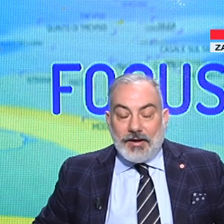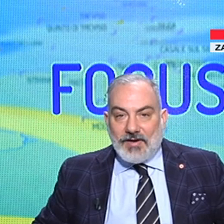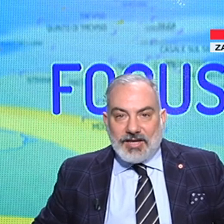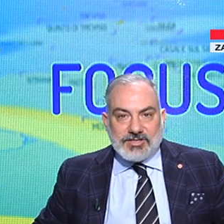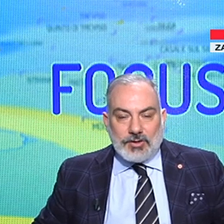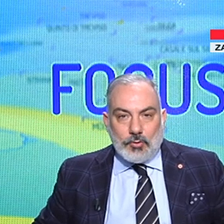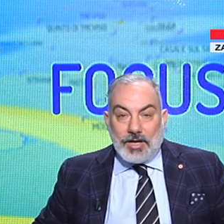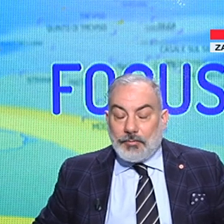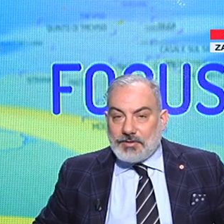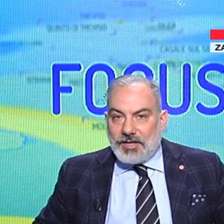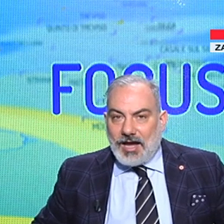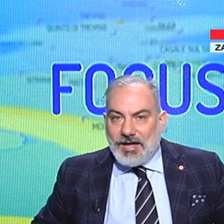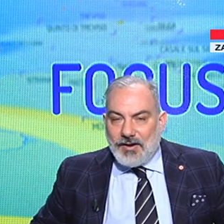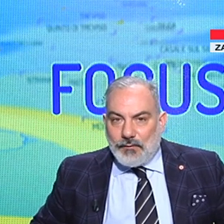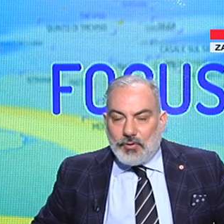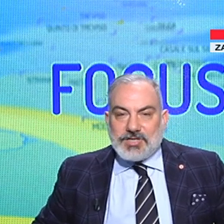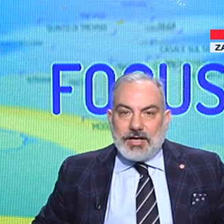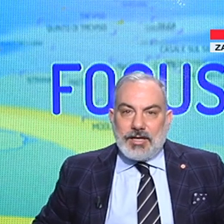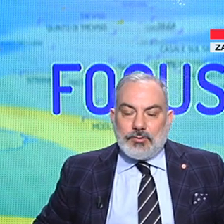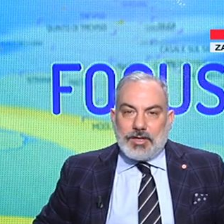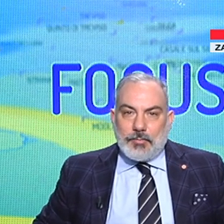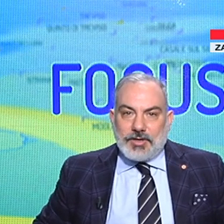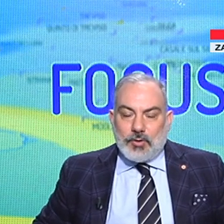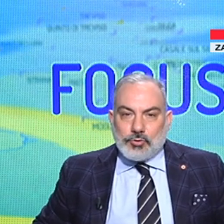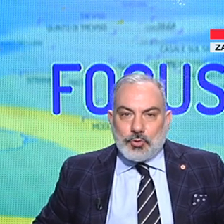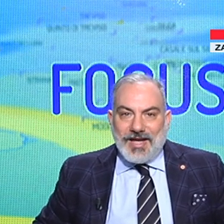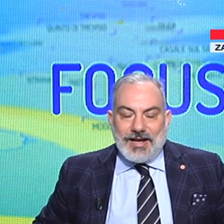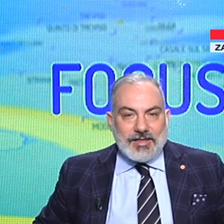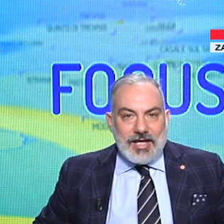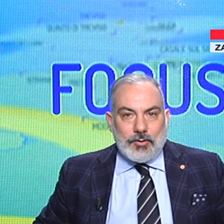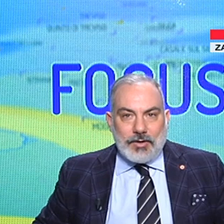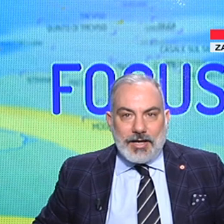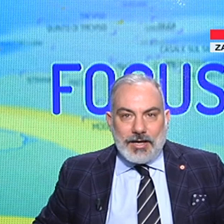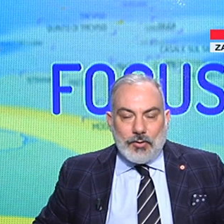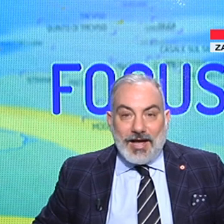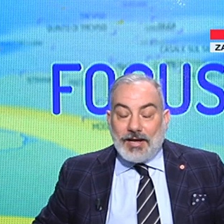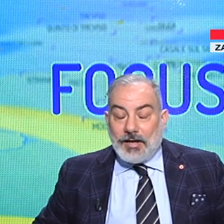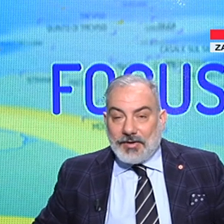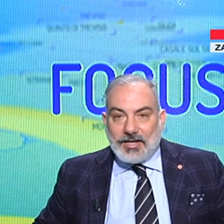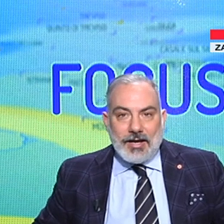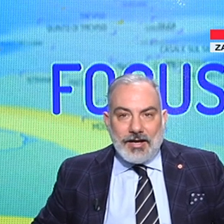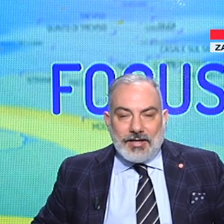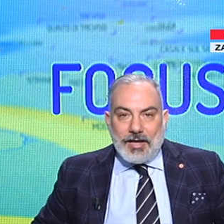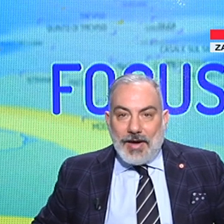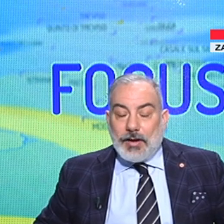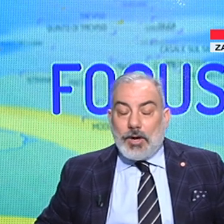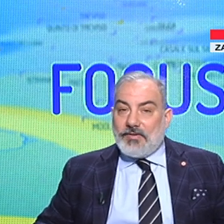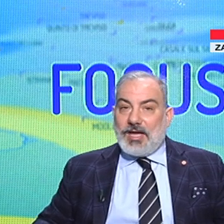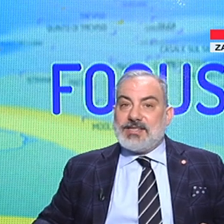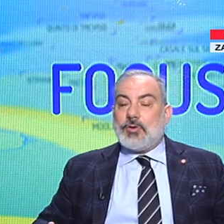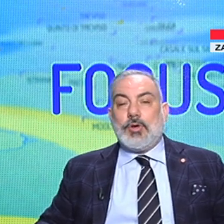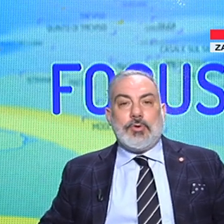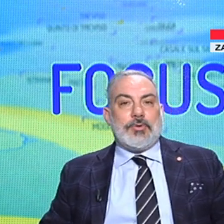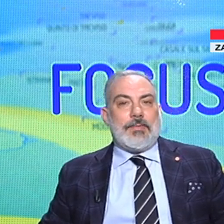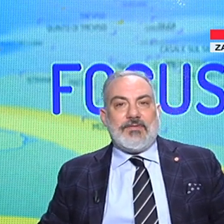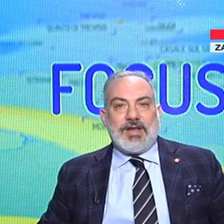per vari settori, la possibilità forse addirittura di poter consumare l'interno nei locali a partire dai bar, una novità